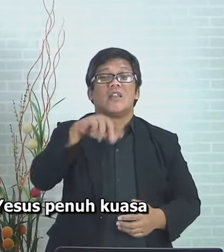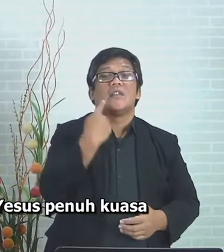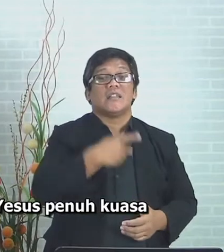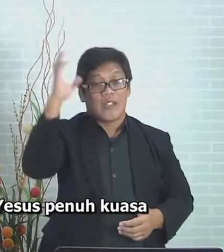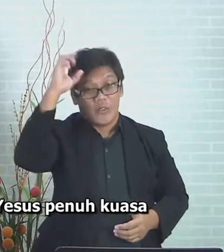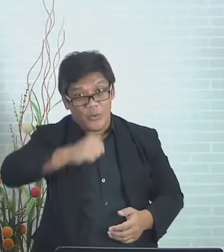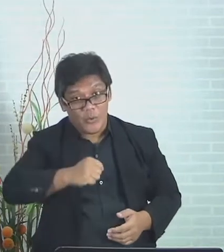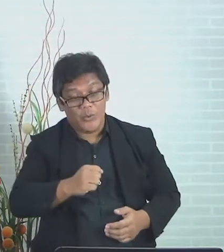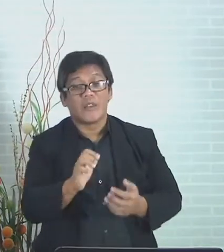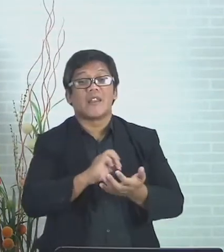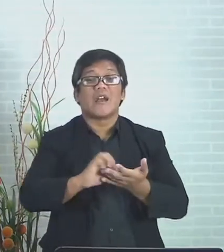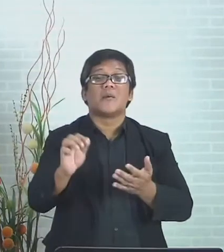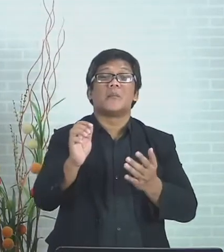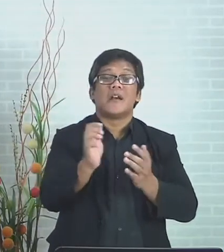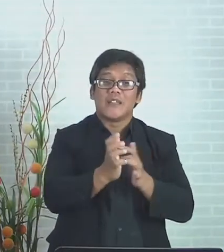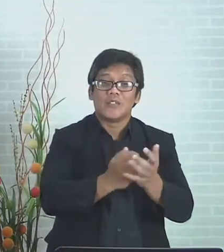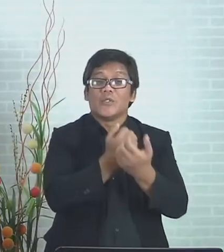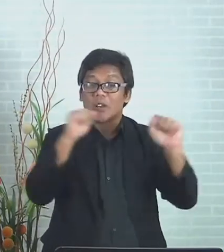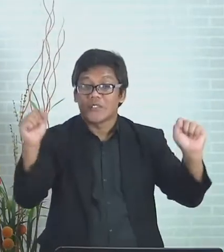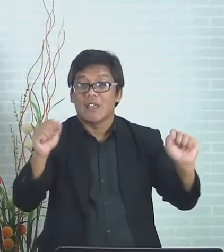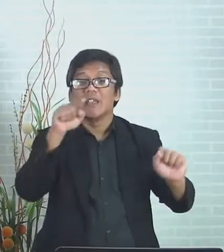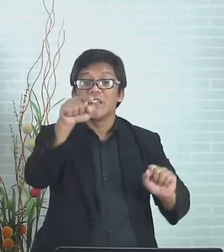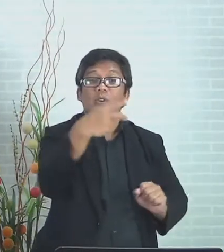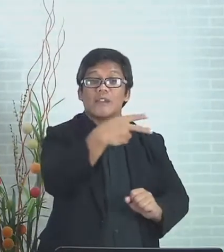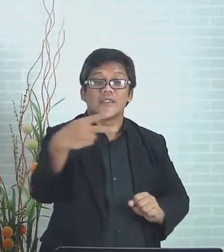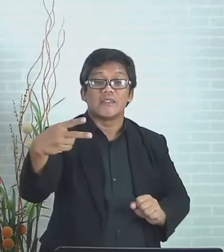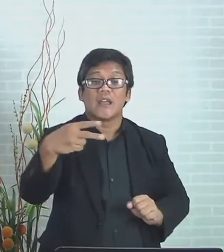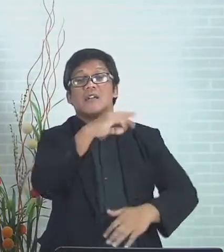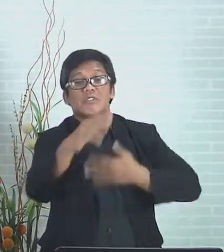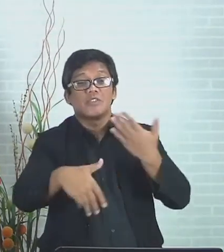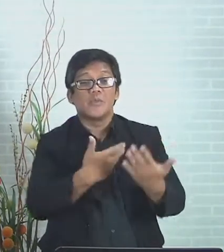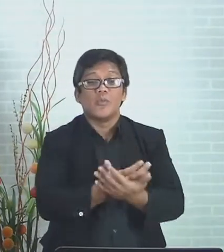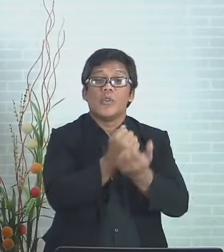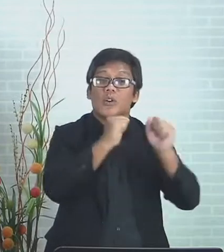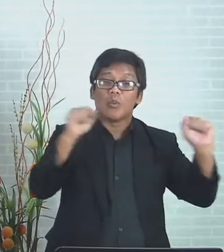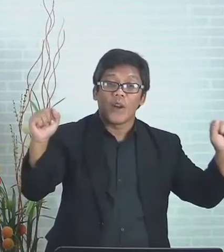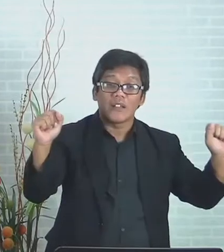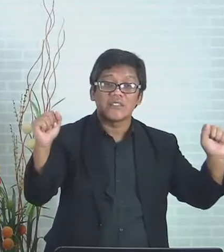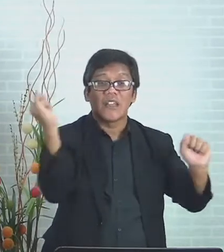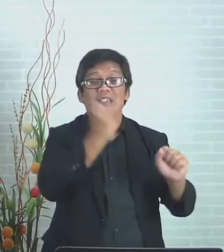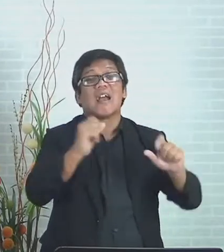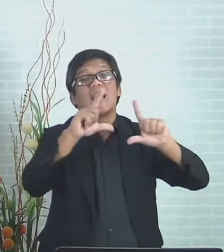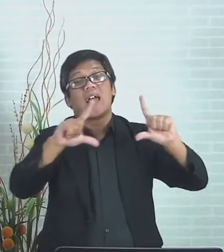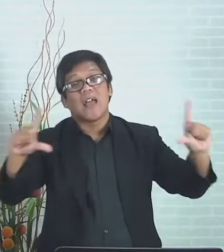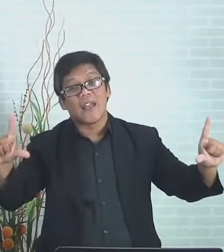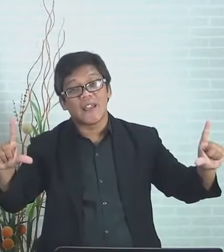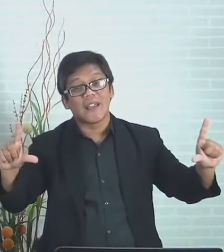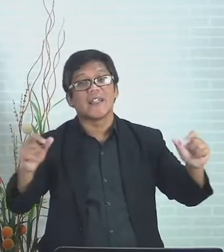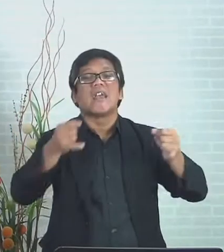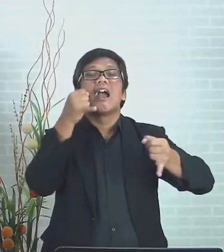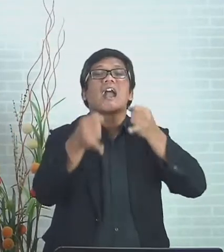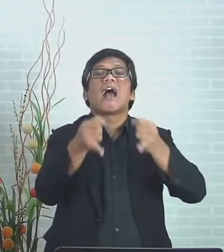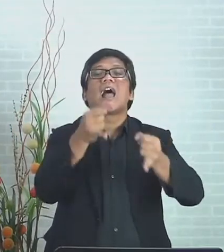kuasa itu berarti bahwa segala kuasa kuasa yang lain itu akan